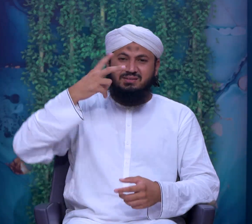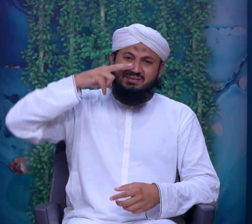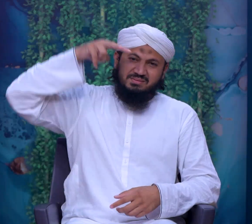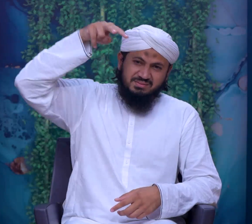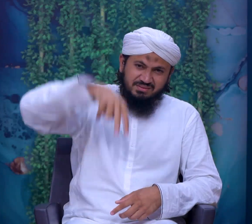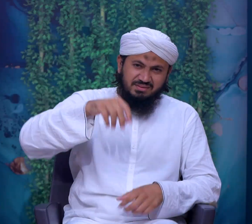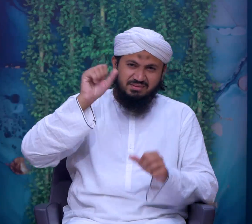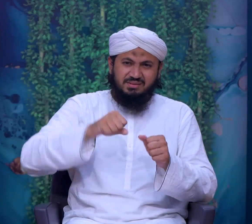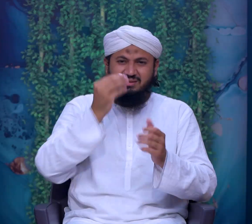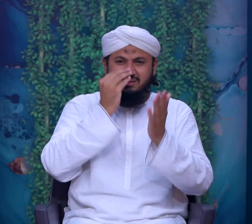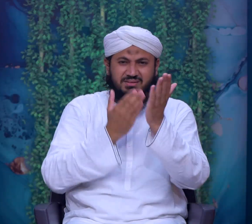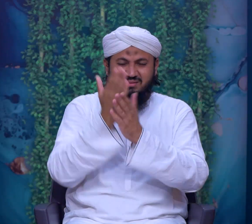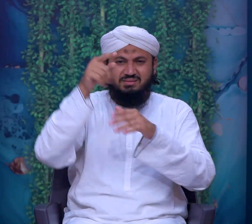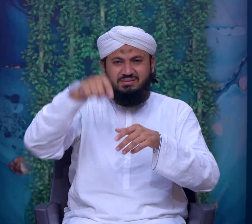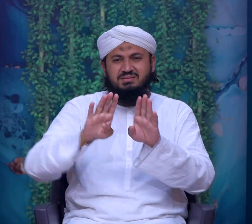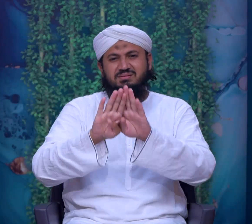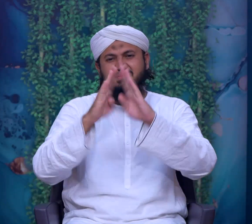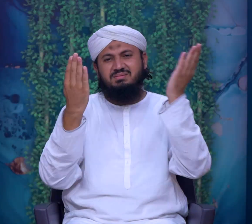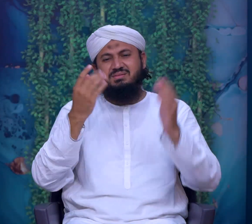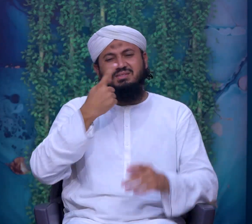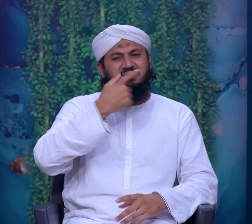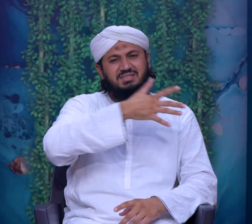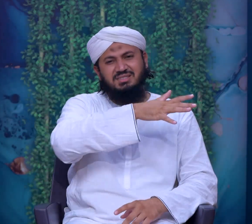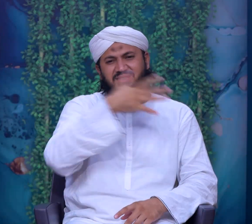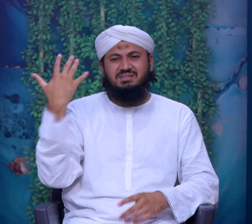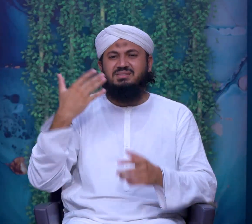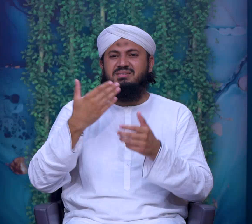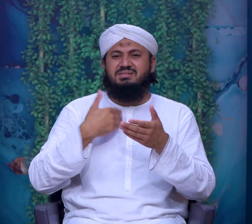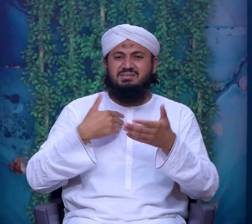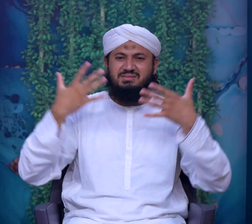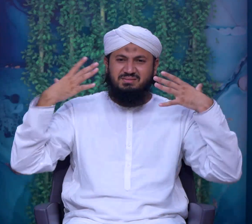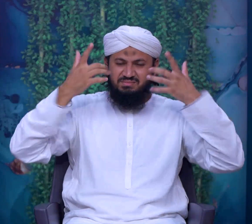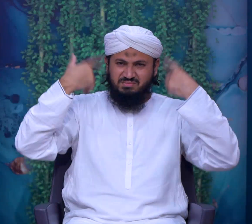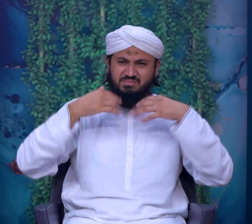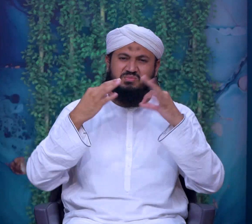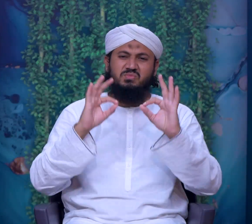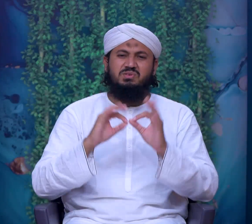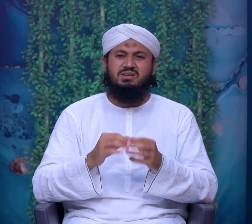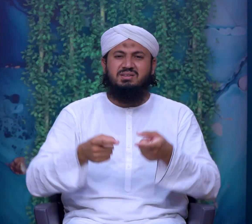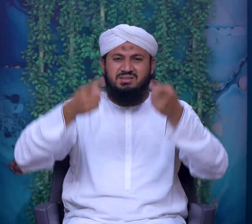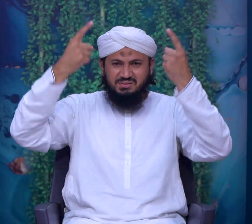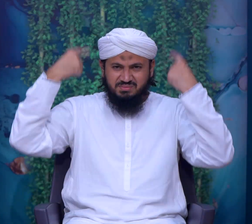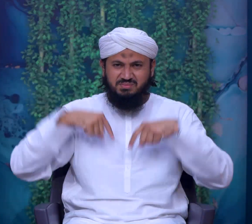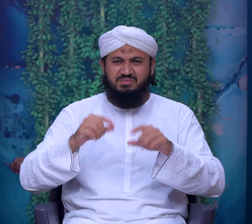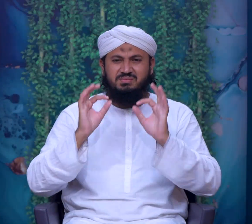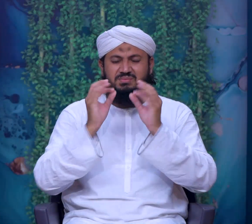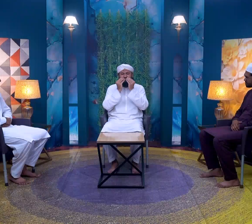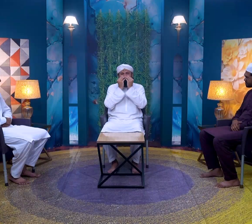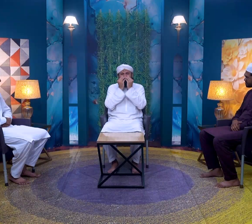اے رضوان جنت کے دروازے کھول دے اور حور و گلما کو سامان زینت سے آراستہ و پیراستہ کر کے کائنات